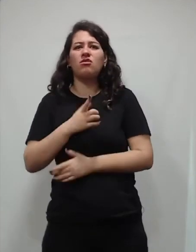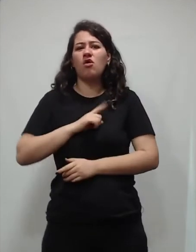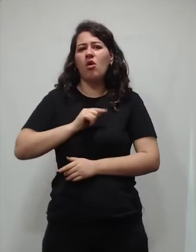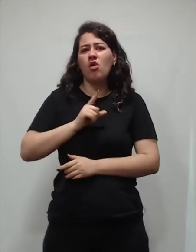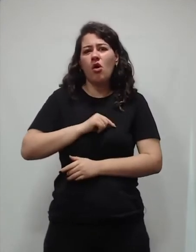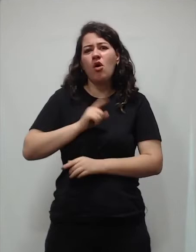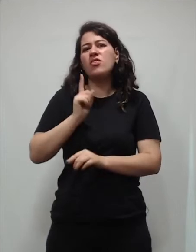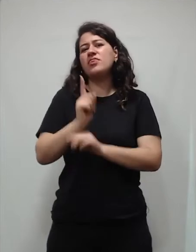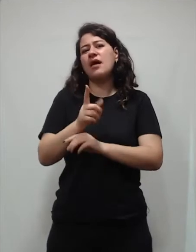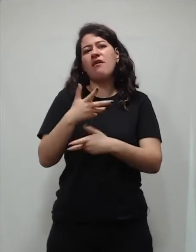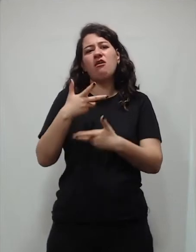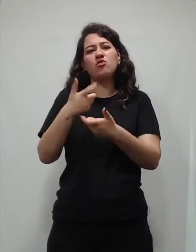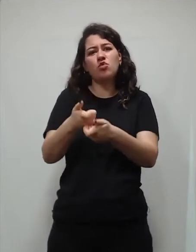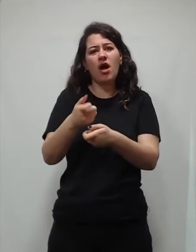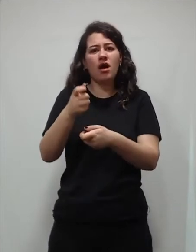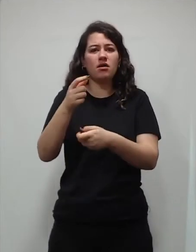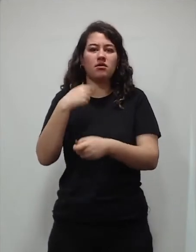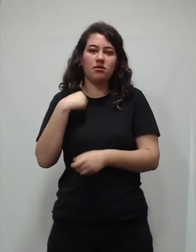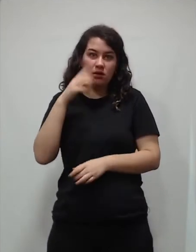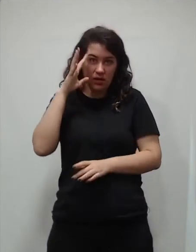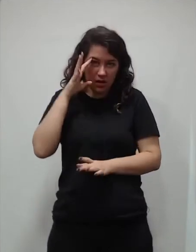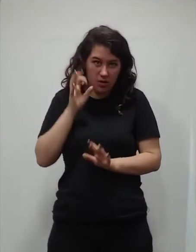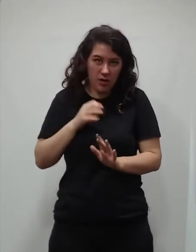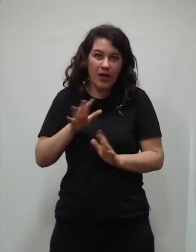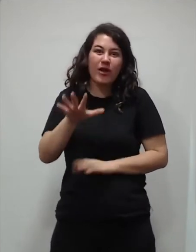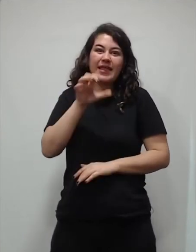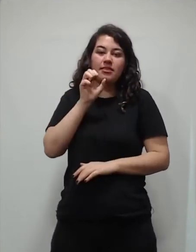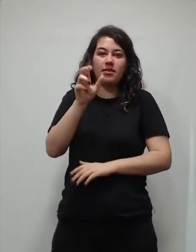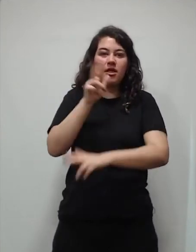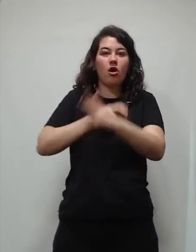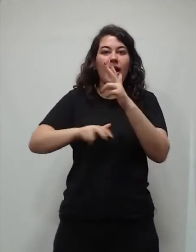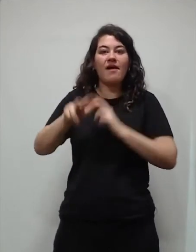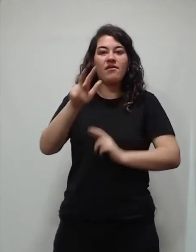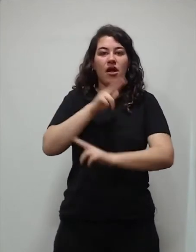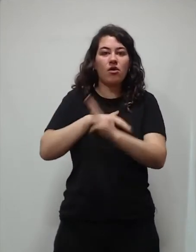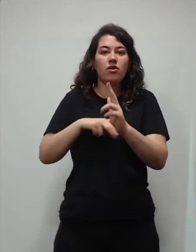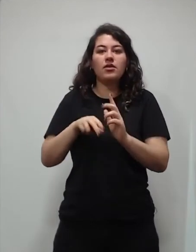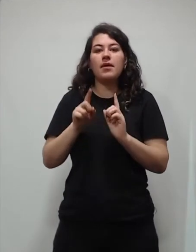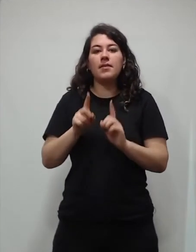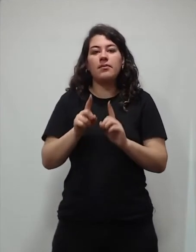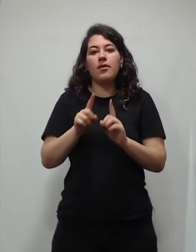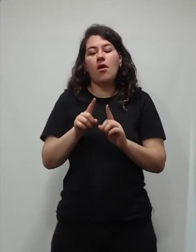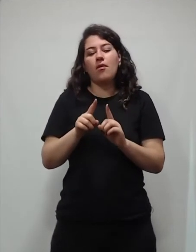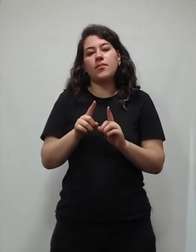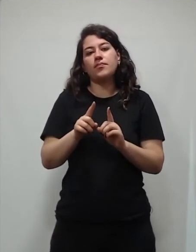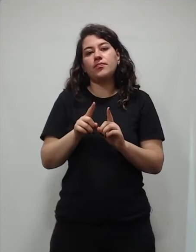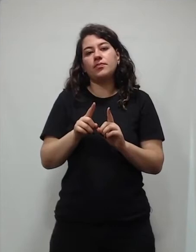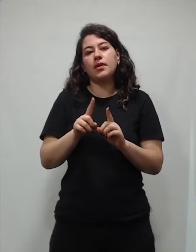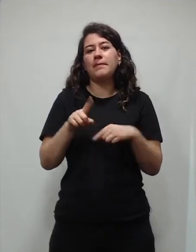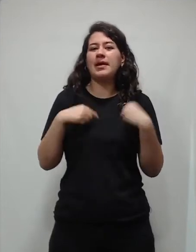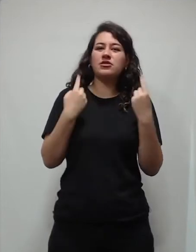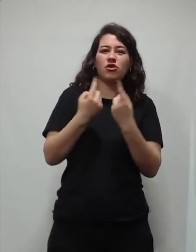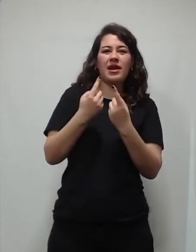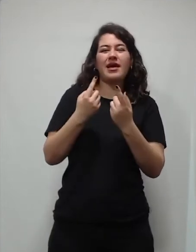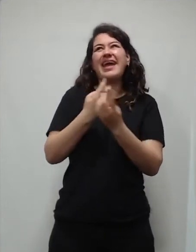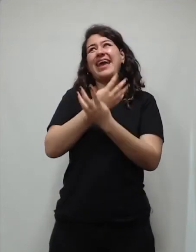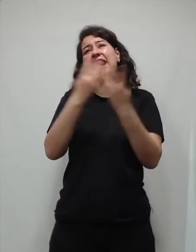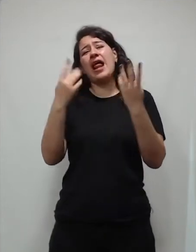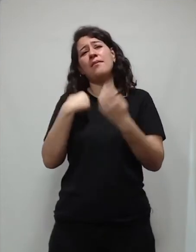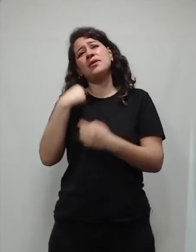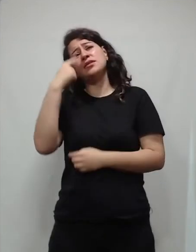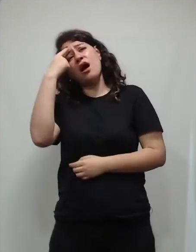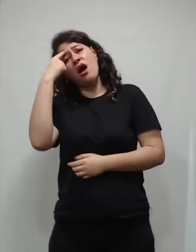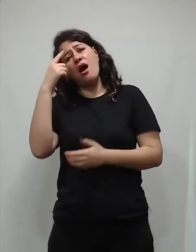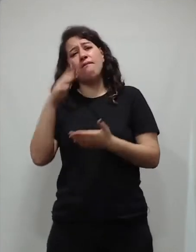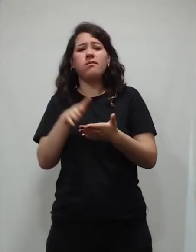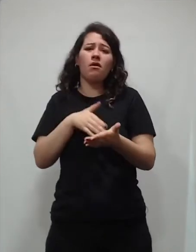que se supone, por lo menos en esta cuestión del imaginario social colectivo, se